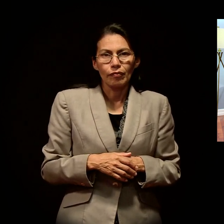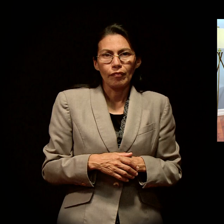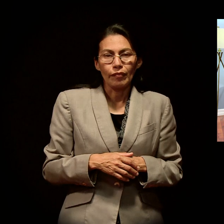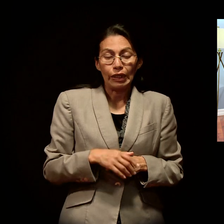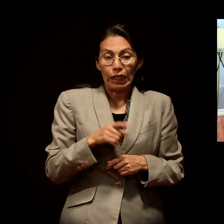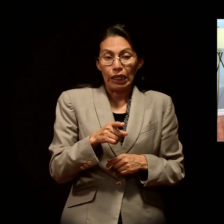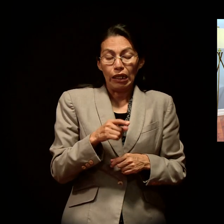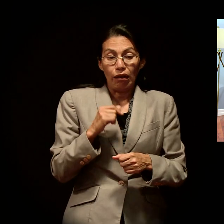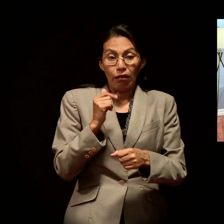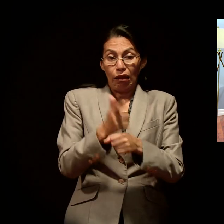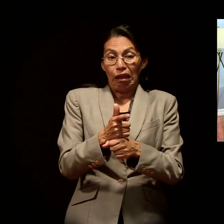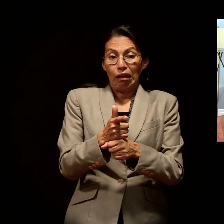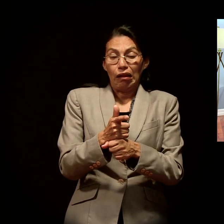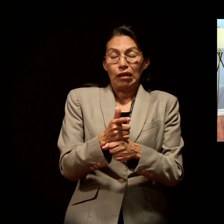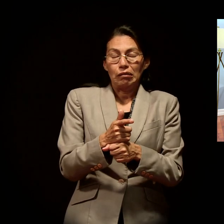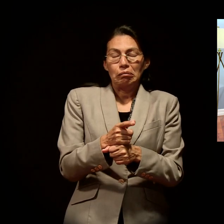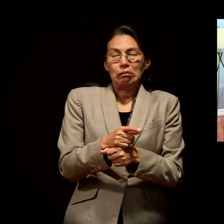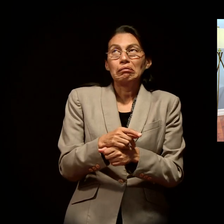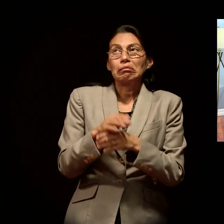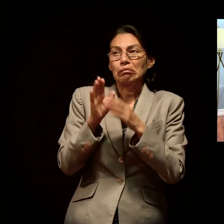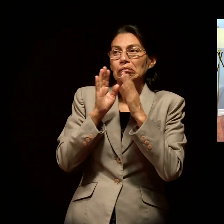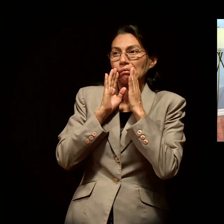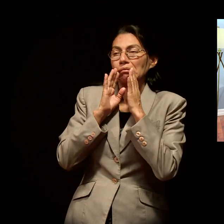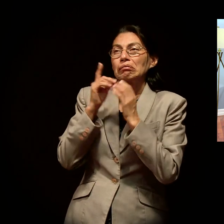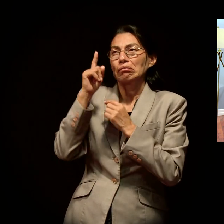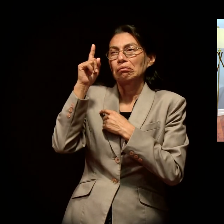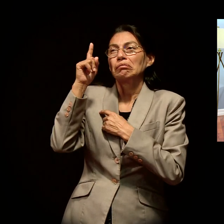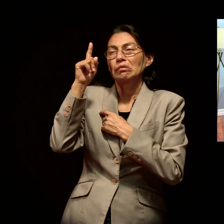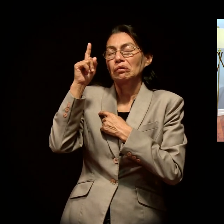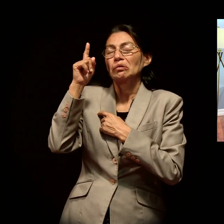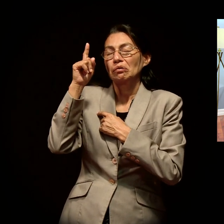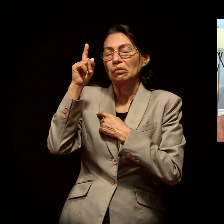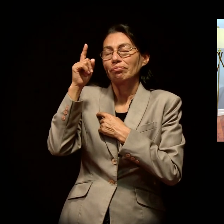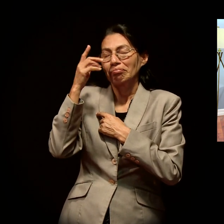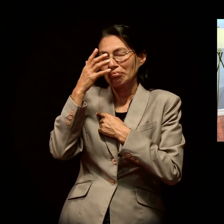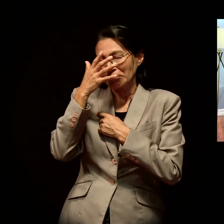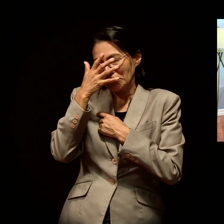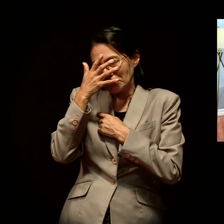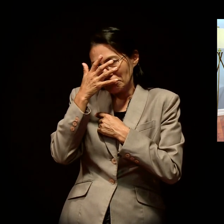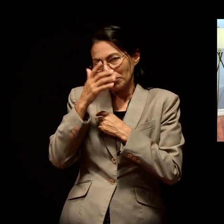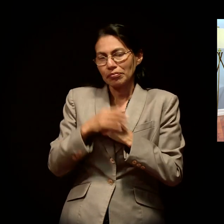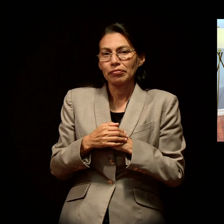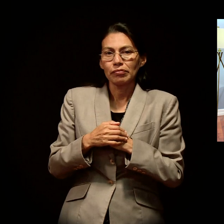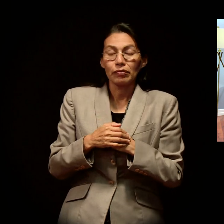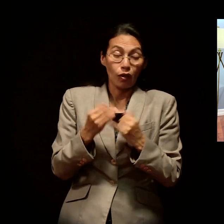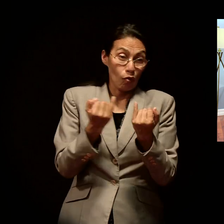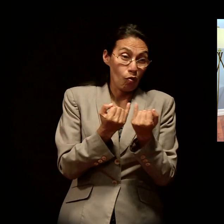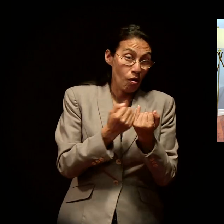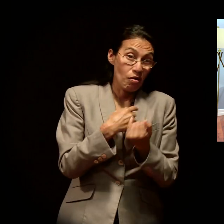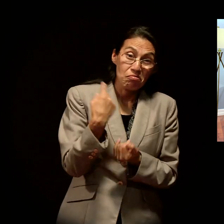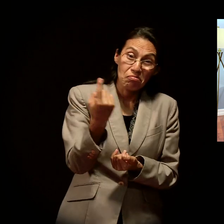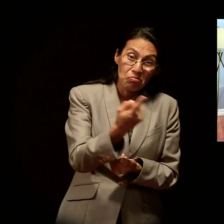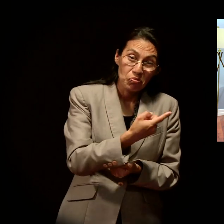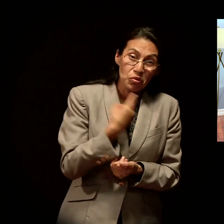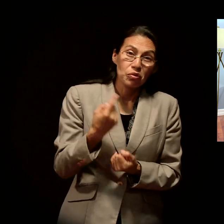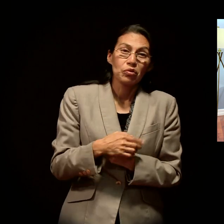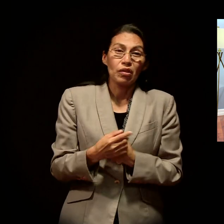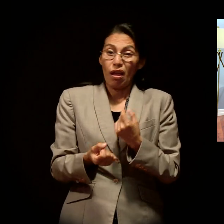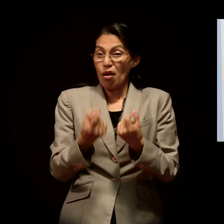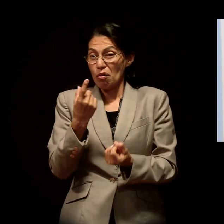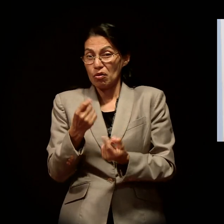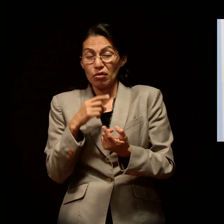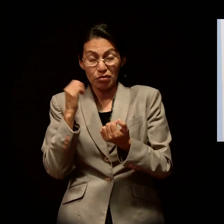digámoslo así en vista que fue descubierto pues confesó su pecado y nos pasa a muchos así pastor mucha